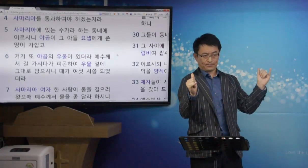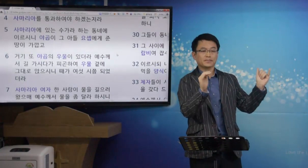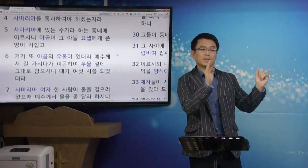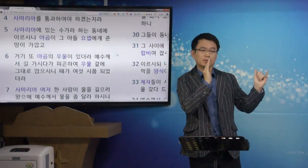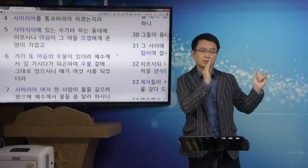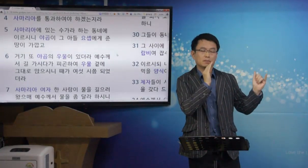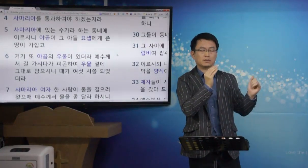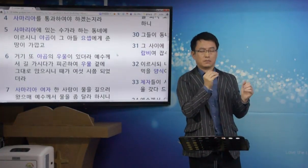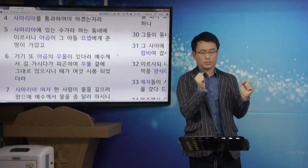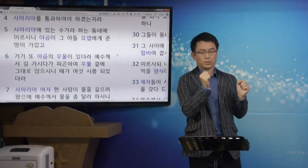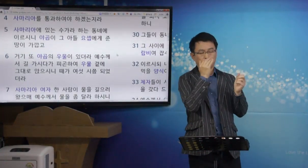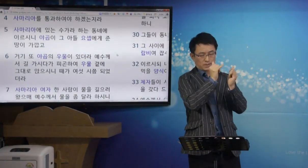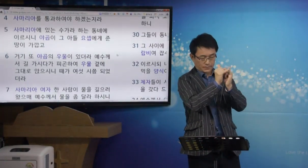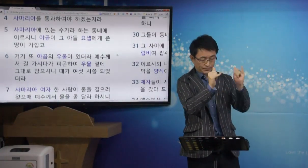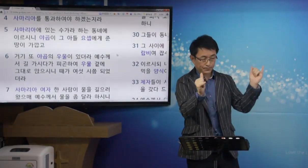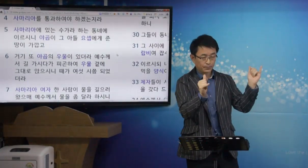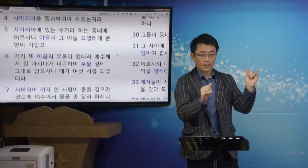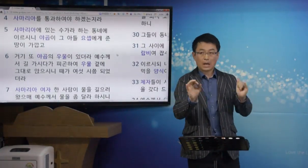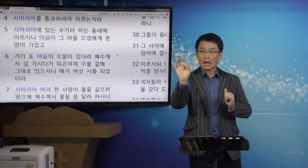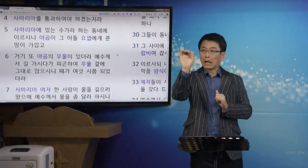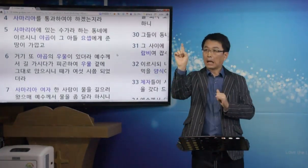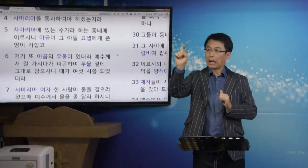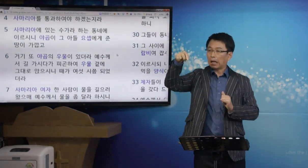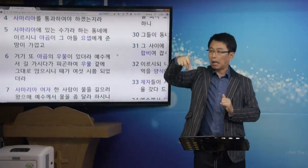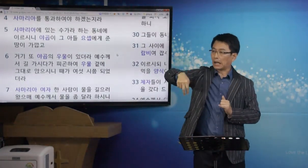북이스라엘 사람들이 살던 곳입니다.